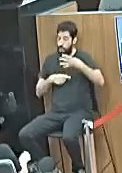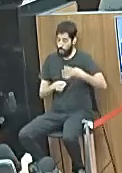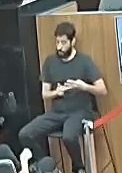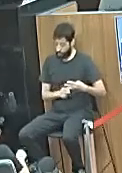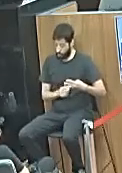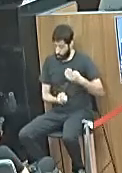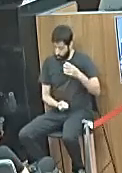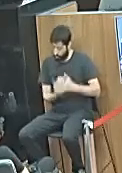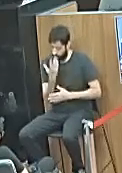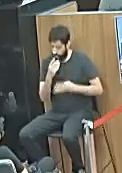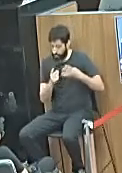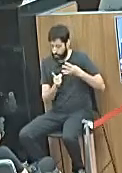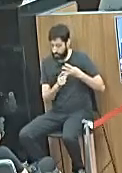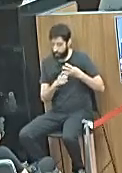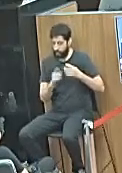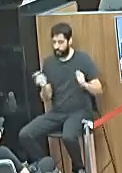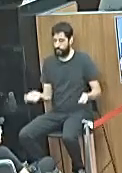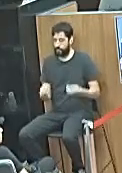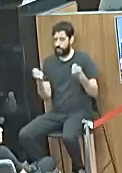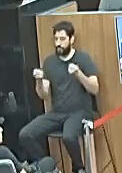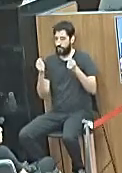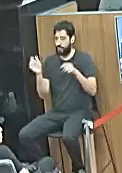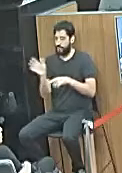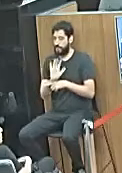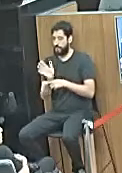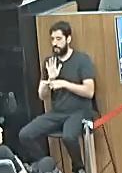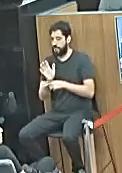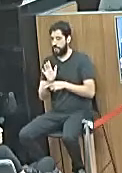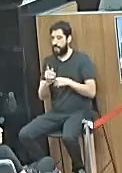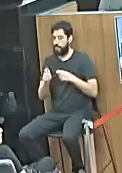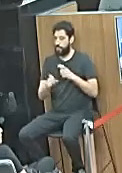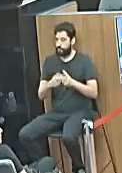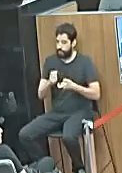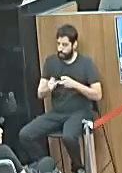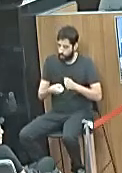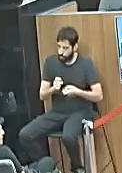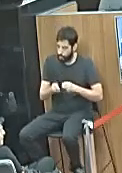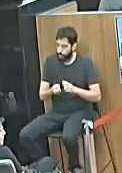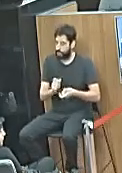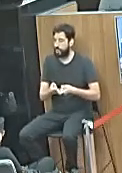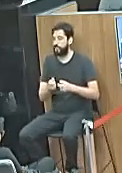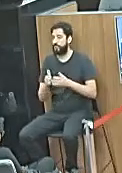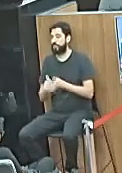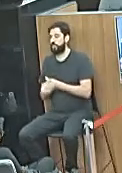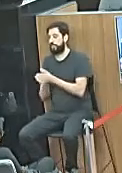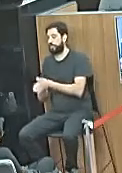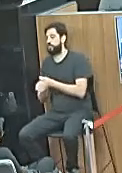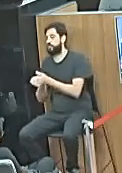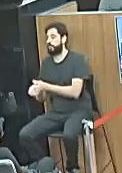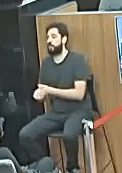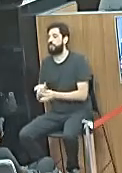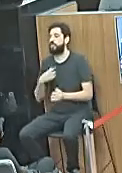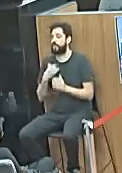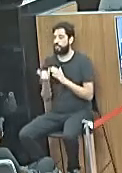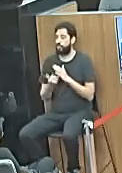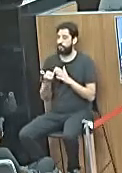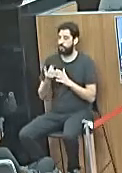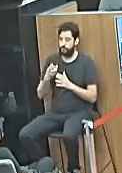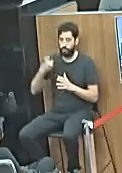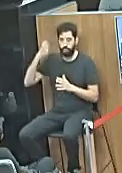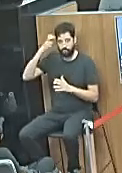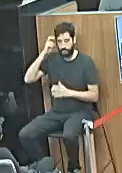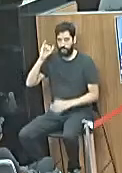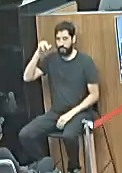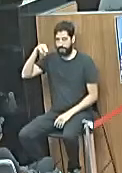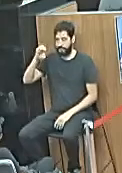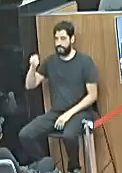scilipoti já festival de cinema dos vales do mucuri e jequitinhonha realizado pelo instituto cultural encena com o